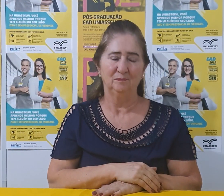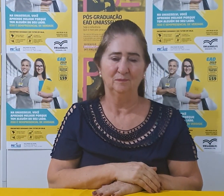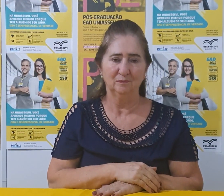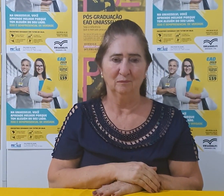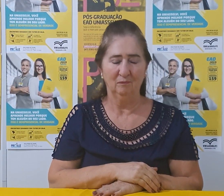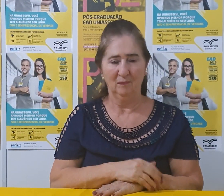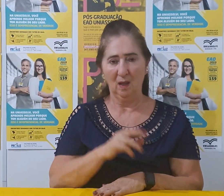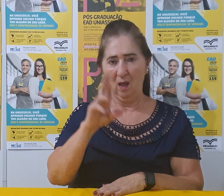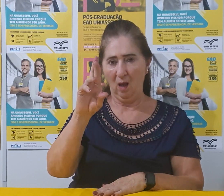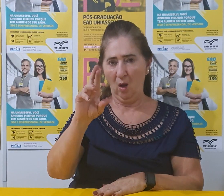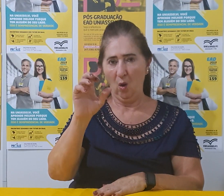Romanelli,